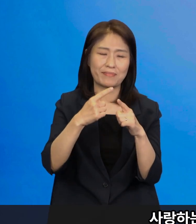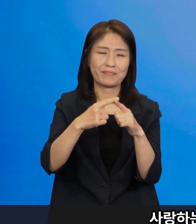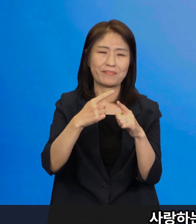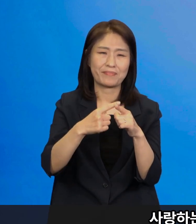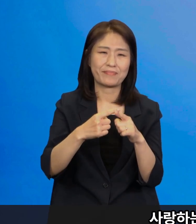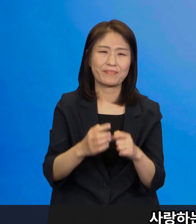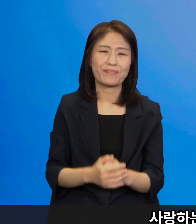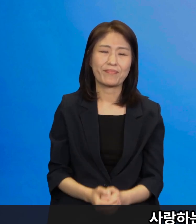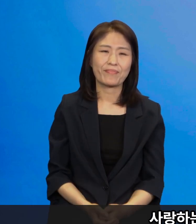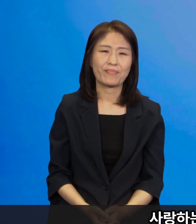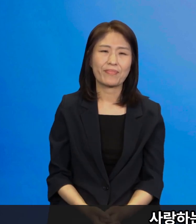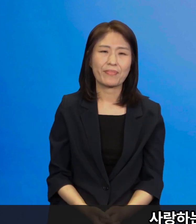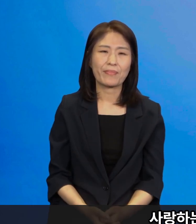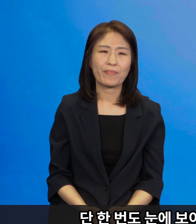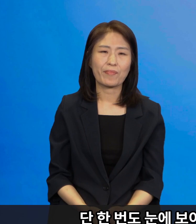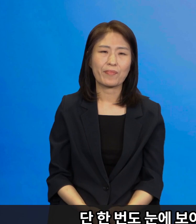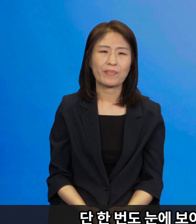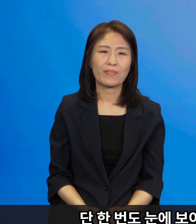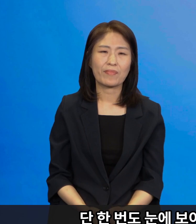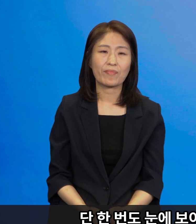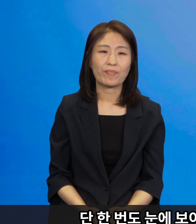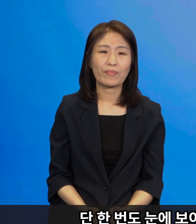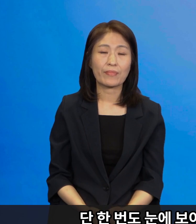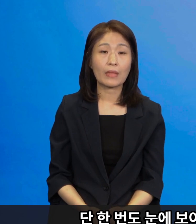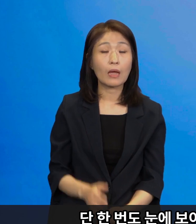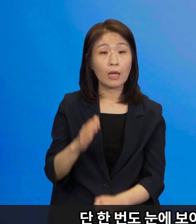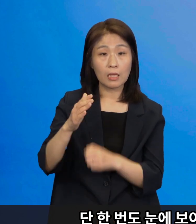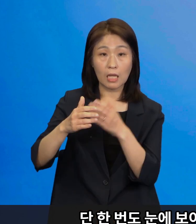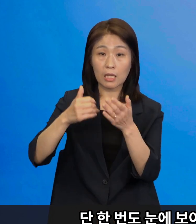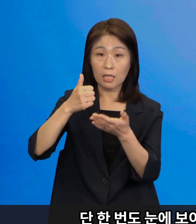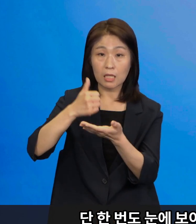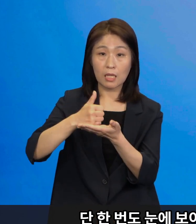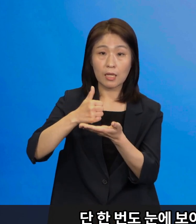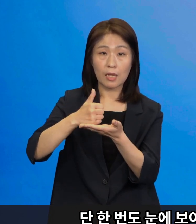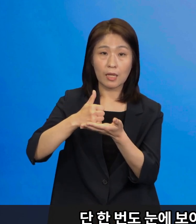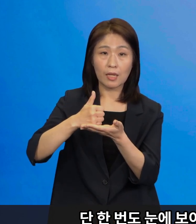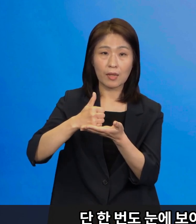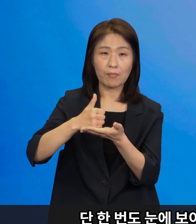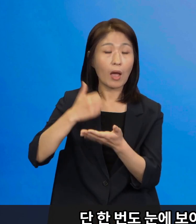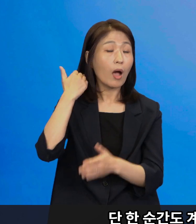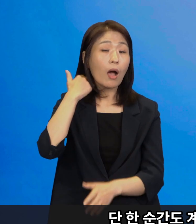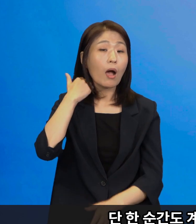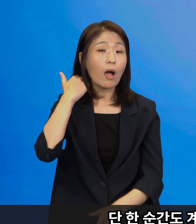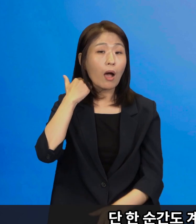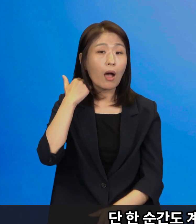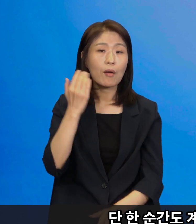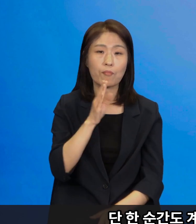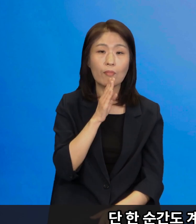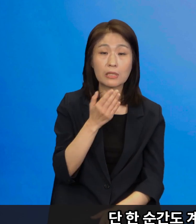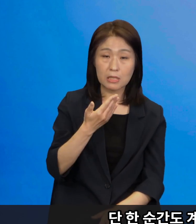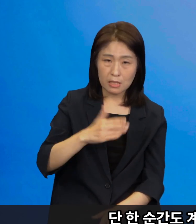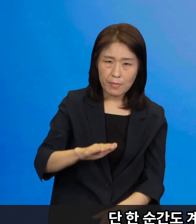여러분, 하나님은요 단 한 번도 눈에 보이는 형태로 나타나지 않으셨지만 단